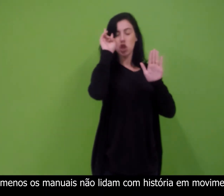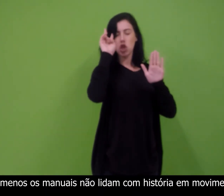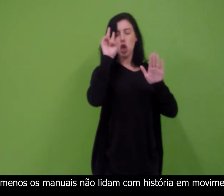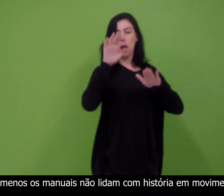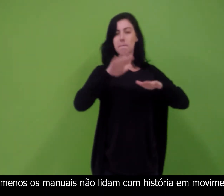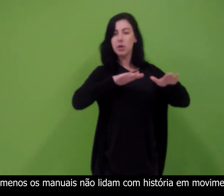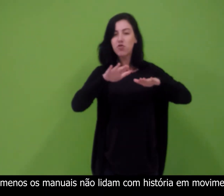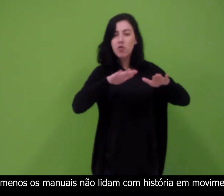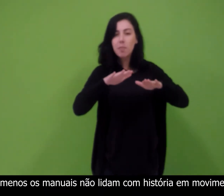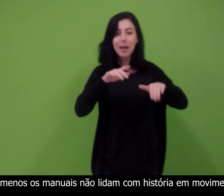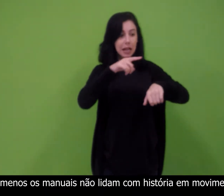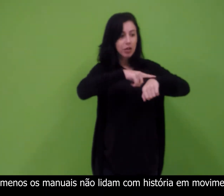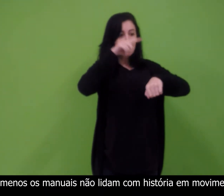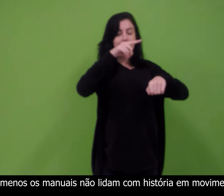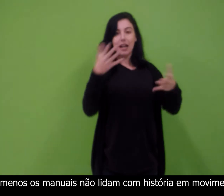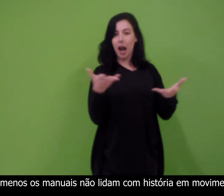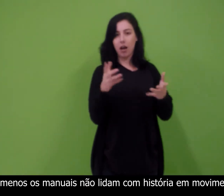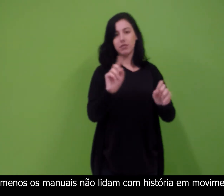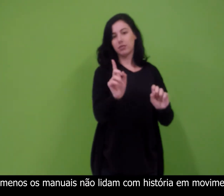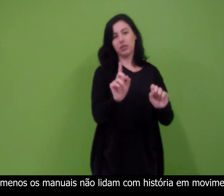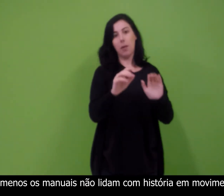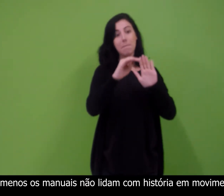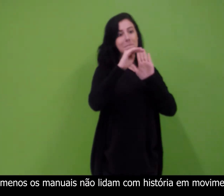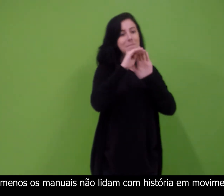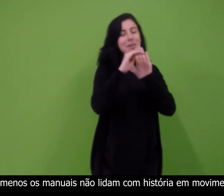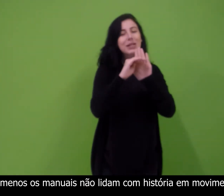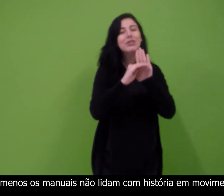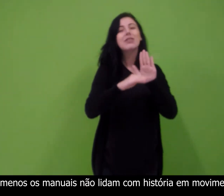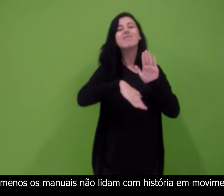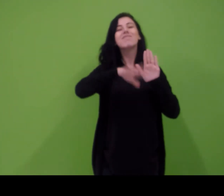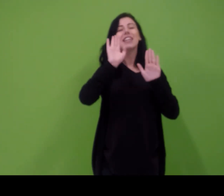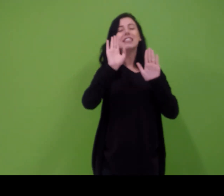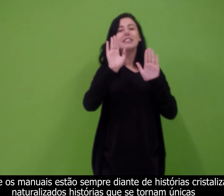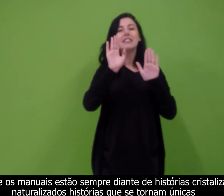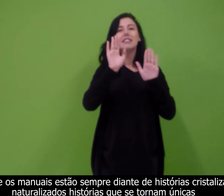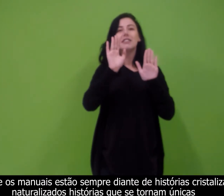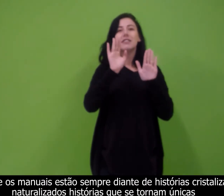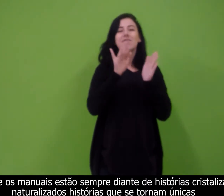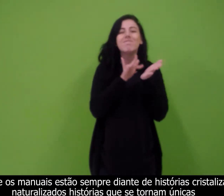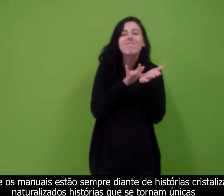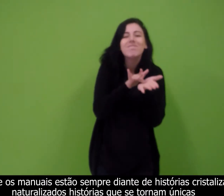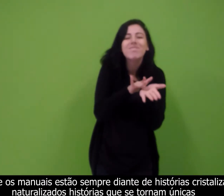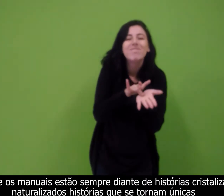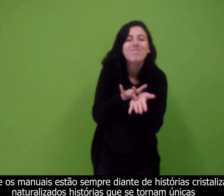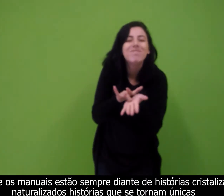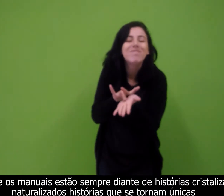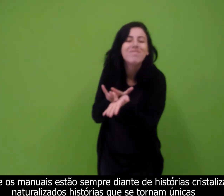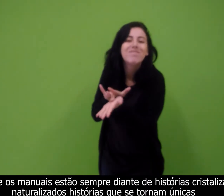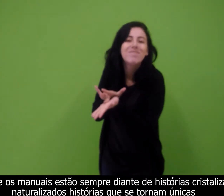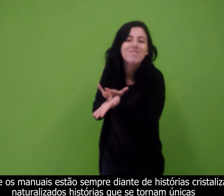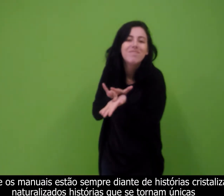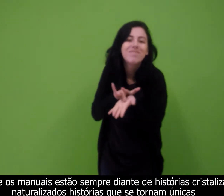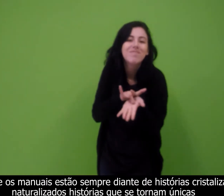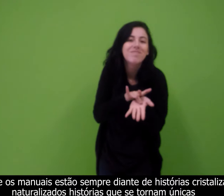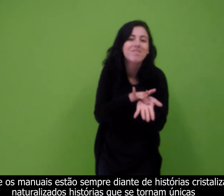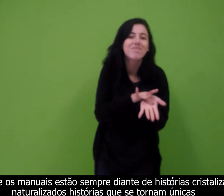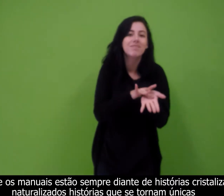os manuais, eles não lidam com histórias em movimento. Os guias e os manuais, eles estão sempre diante de